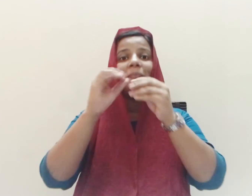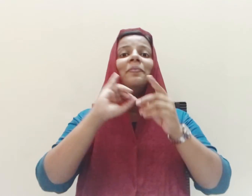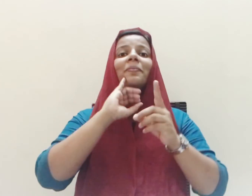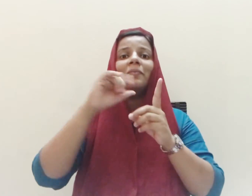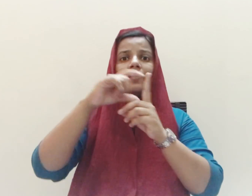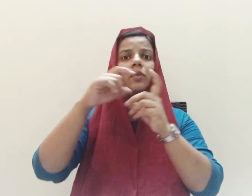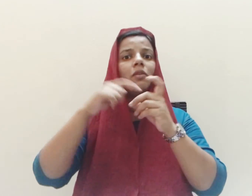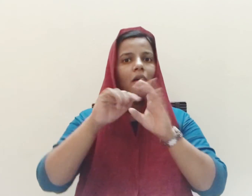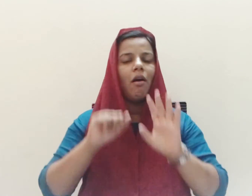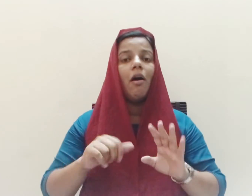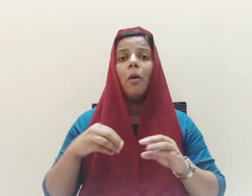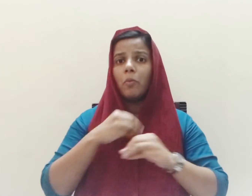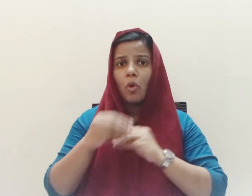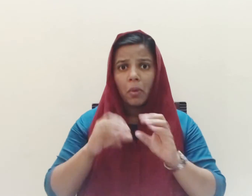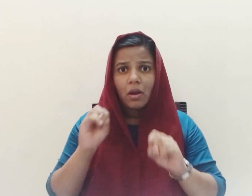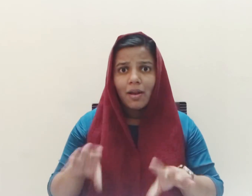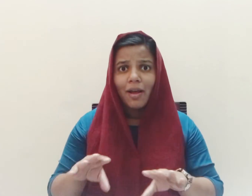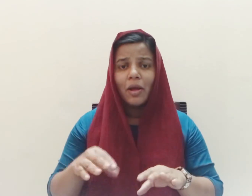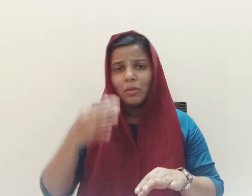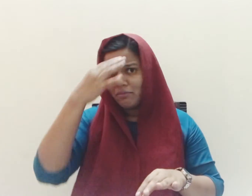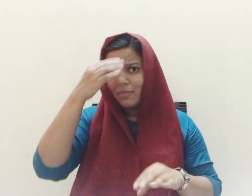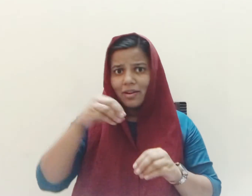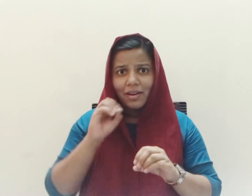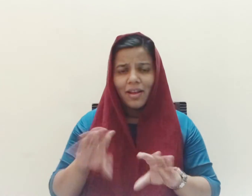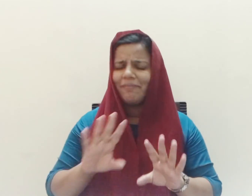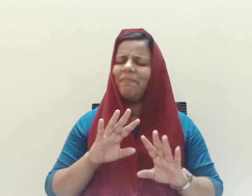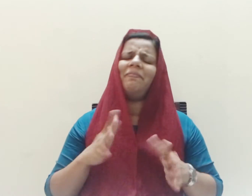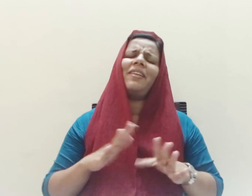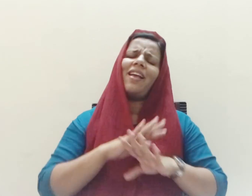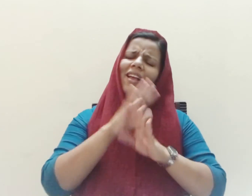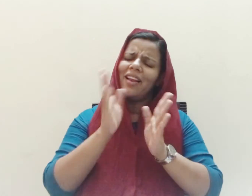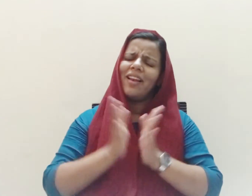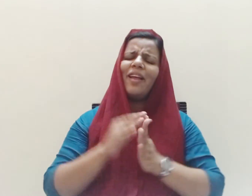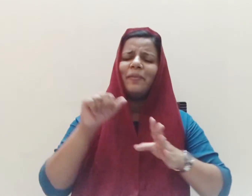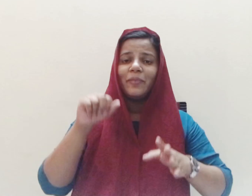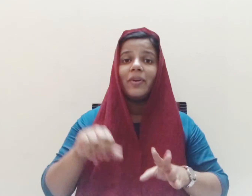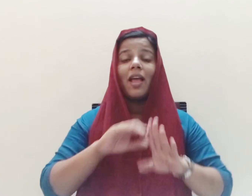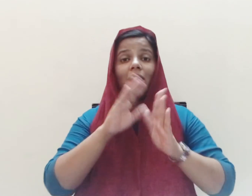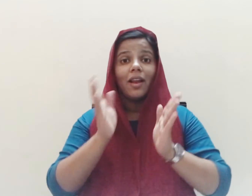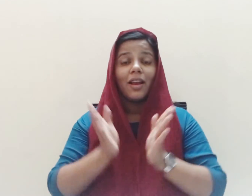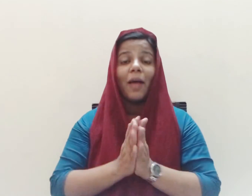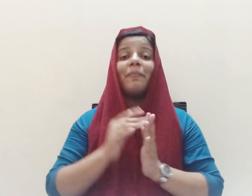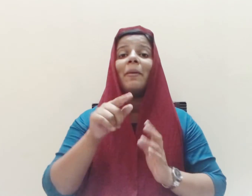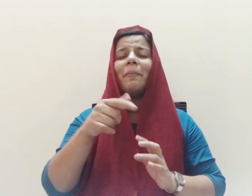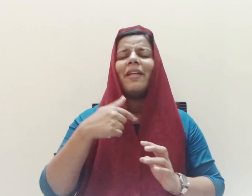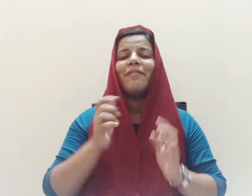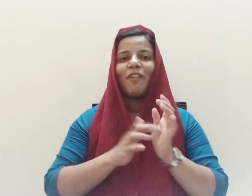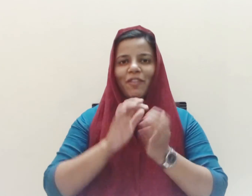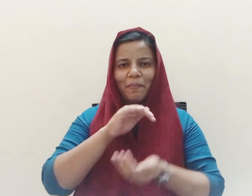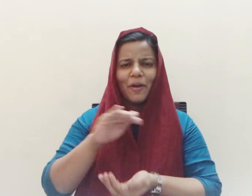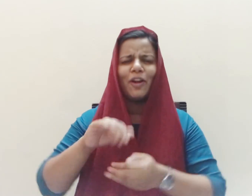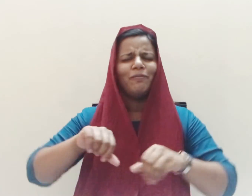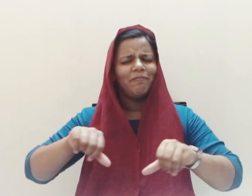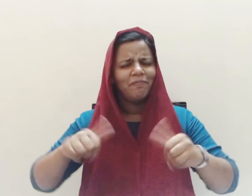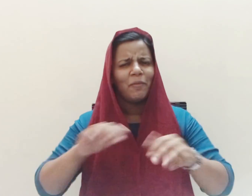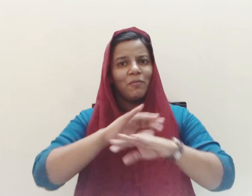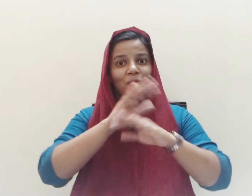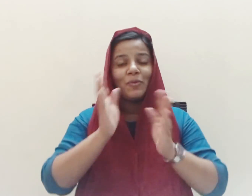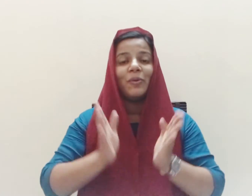അതുകൊണ്ട് പ്രശ്നമില്ലെന്നല്ല അതിൻ്റെ അർത്ഥം, പ്രയാസമില്ലെന്നല്ല അതിൻ്റെ അർത്ഥം. പക്ഷേ അതിന്മേലൊക്കെയും ദൈവമക്കളായ നമുക്ക് സമ്പൂർണ്ണ ജയമാണ്,